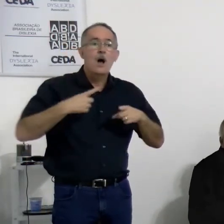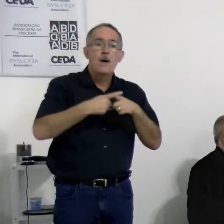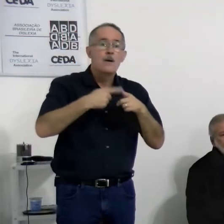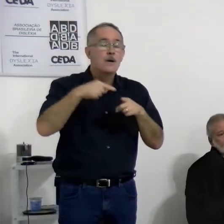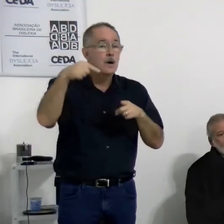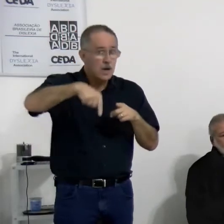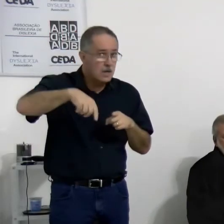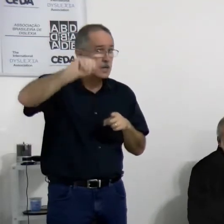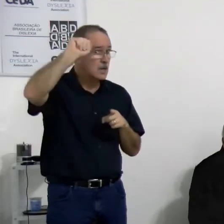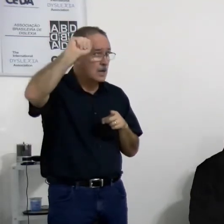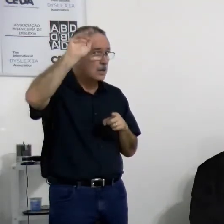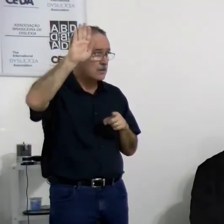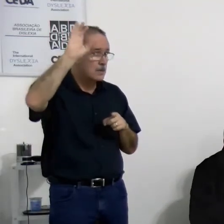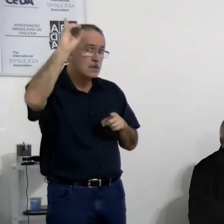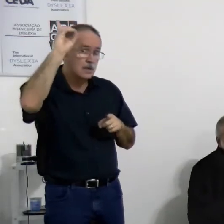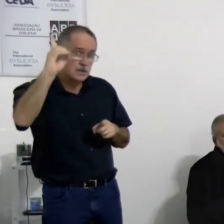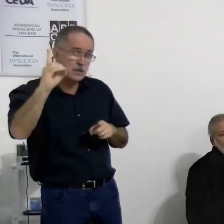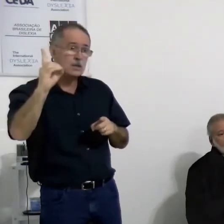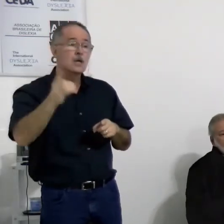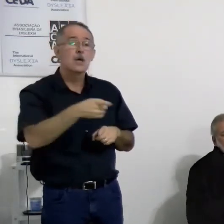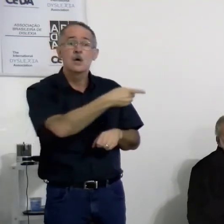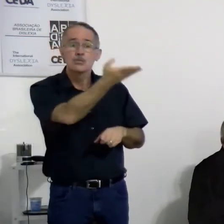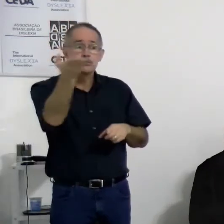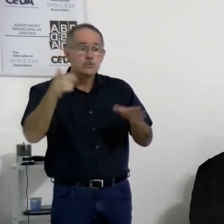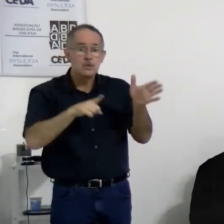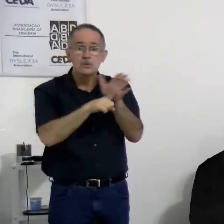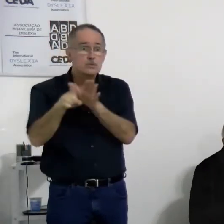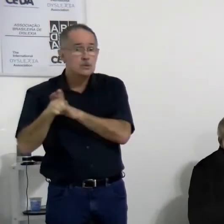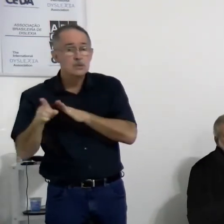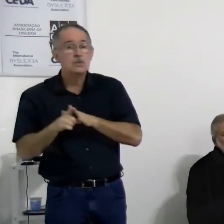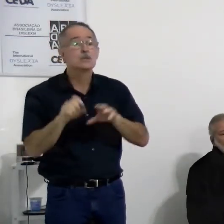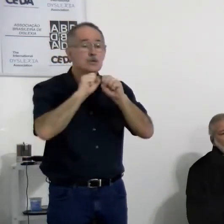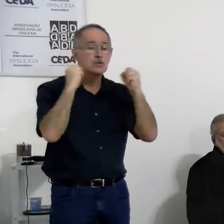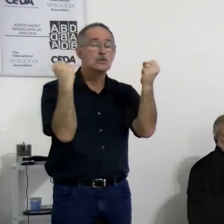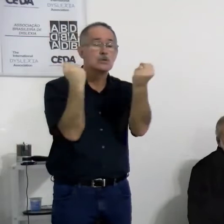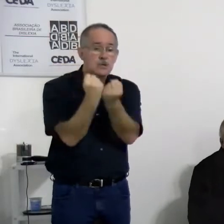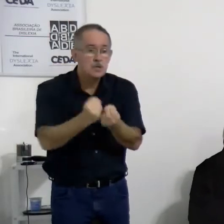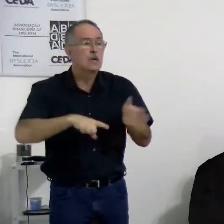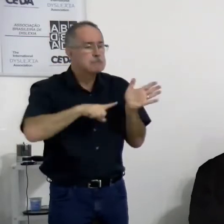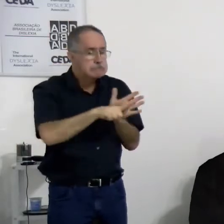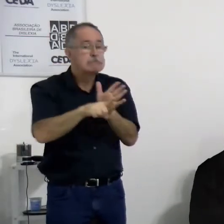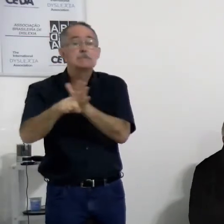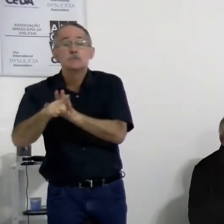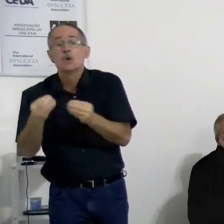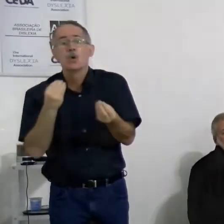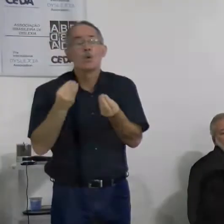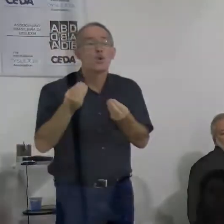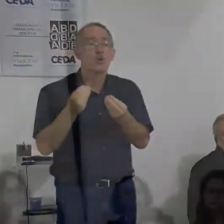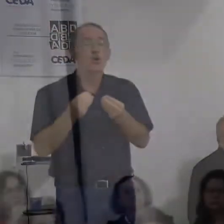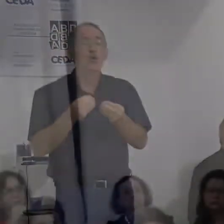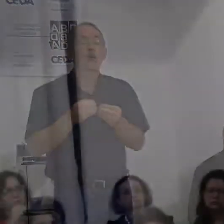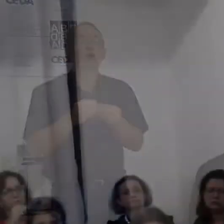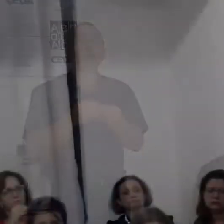na Associação Brasileira de Dislexia, os pesquisadores associados têm feito pesquisas